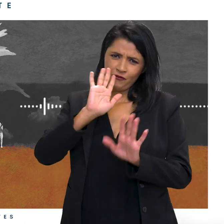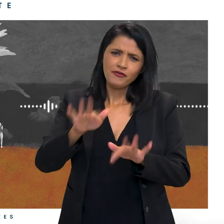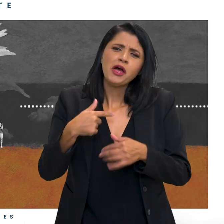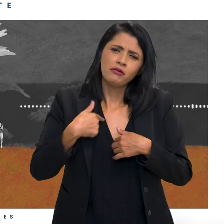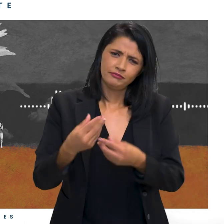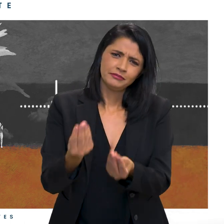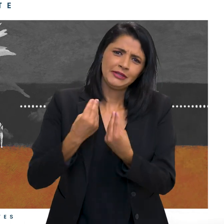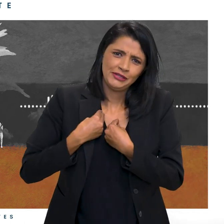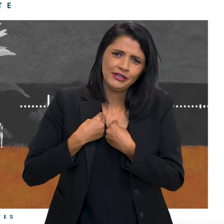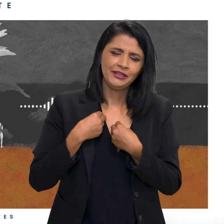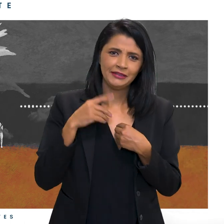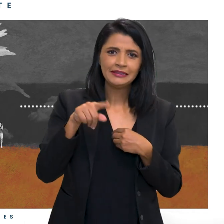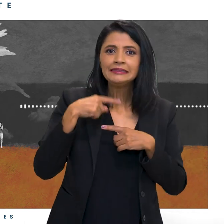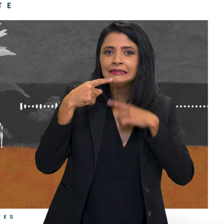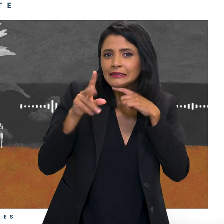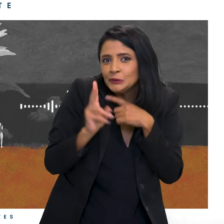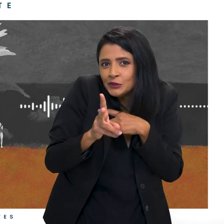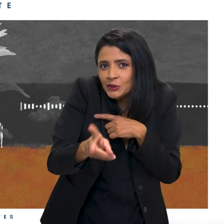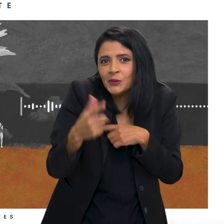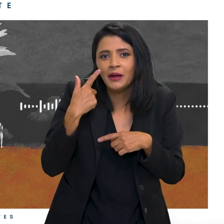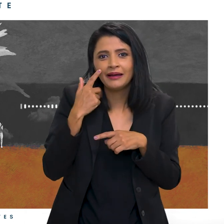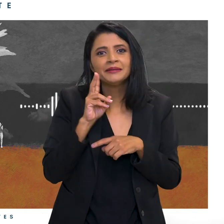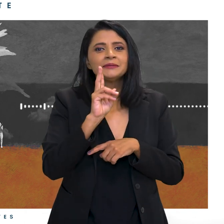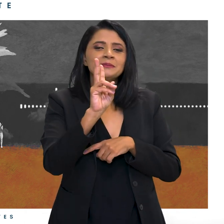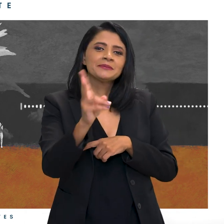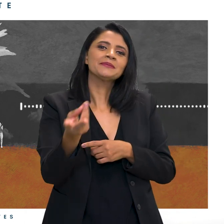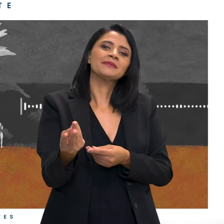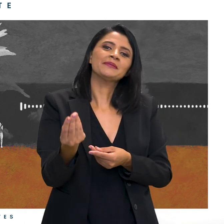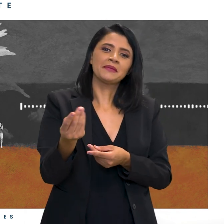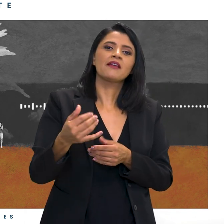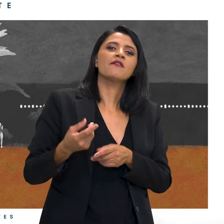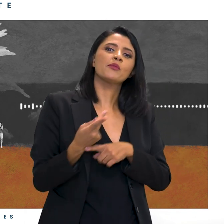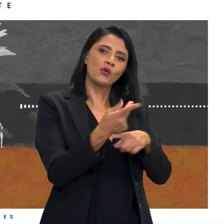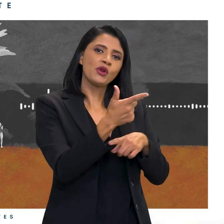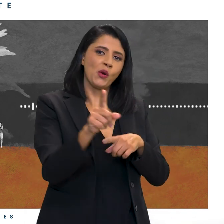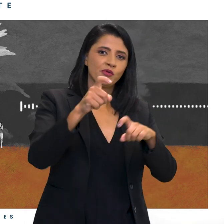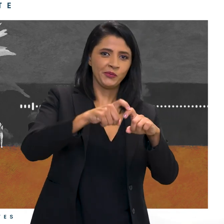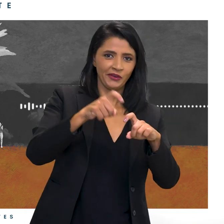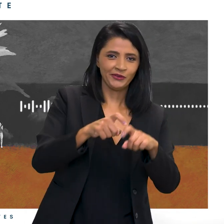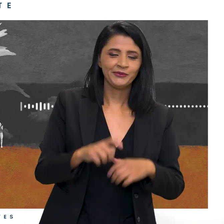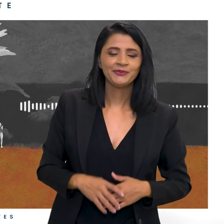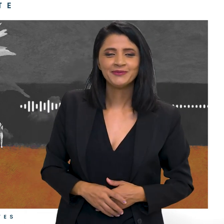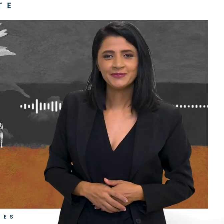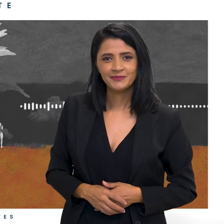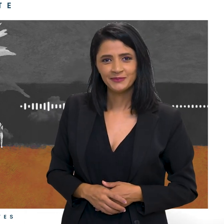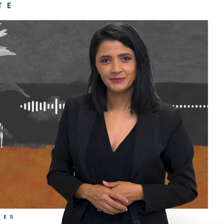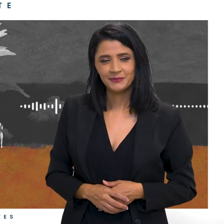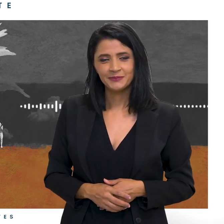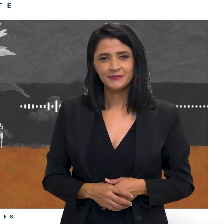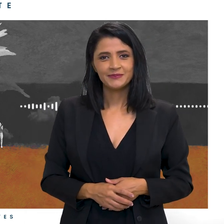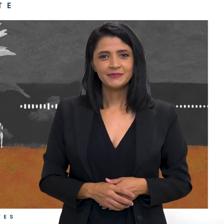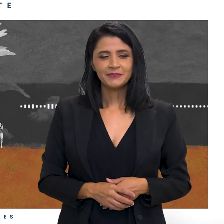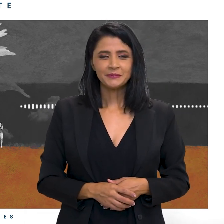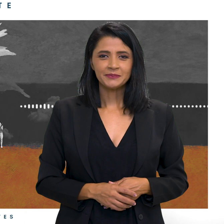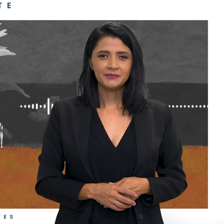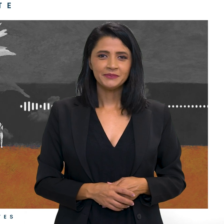com saudade. Deixa o finalzinho pra gente. E se a dúvida persistir, ir sempre atrás de mais opiniões médicas.